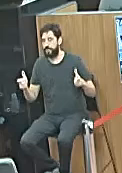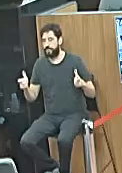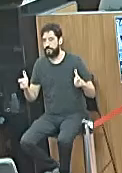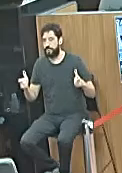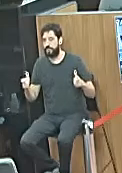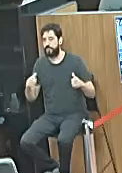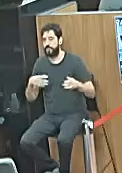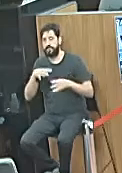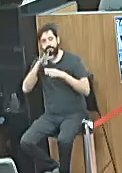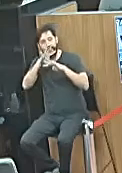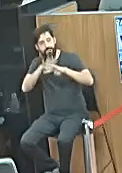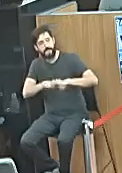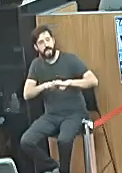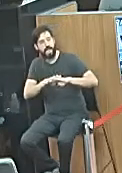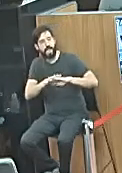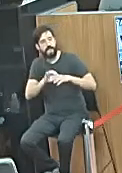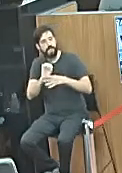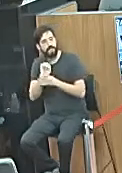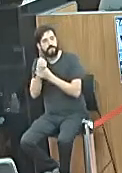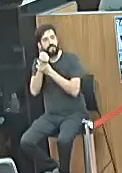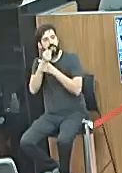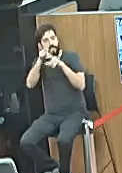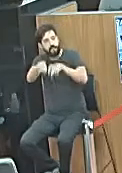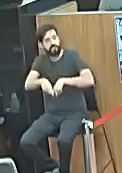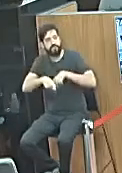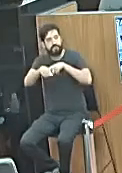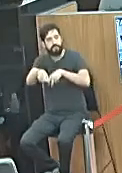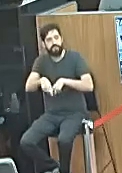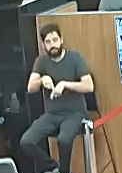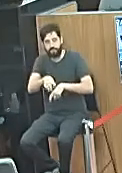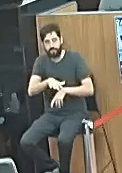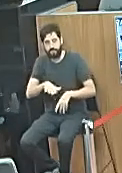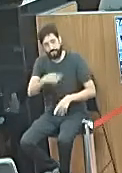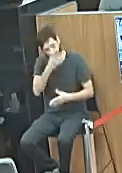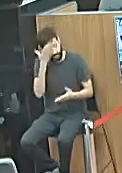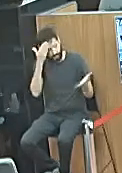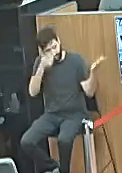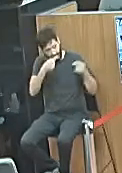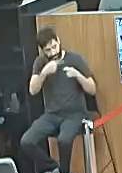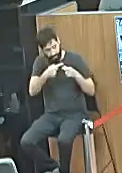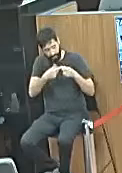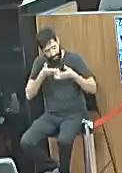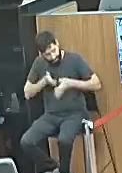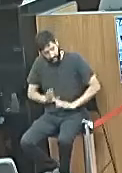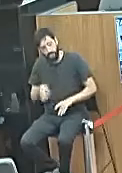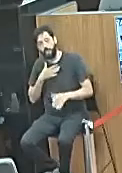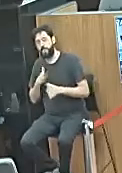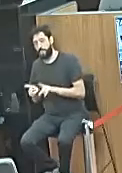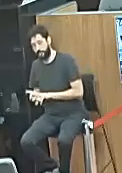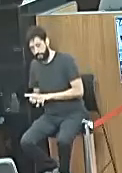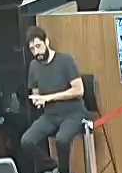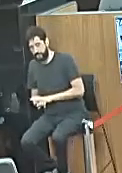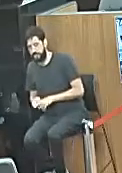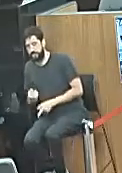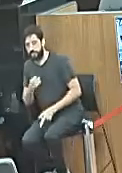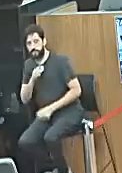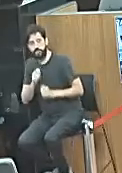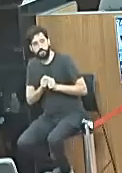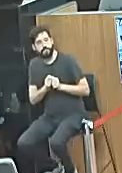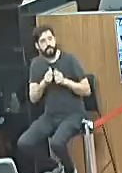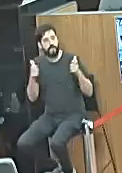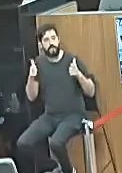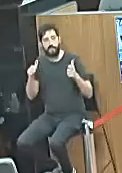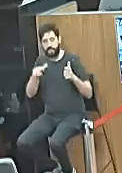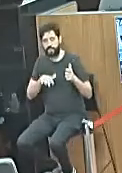protetora do estado para a zona rural chovem na cidade do interior como também não é a maioria de